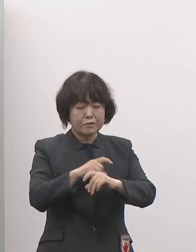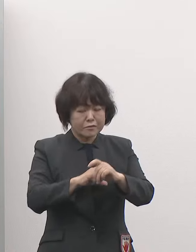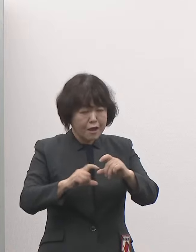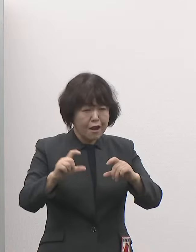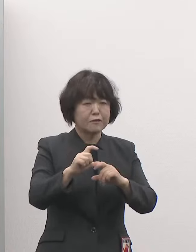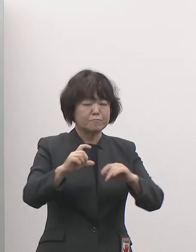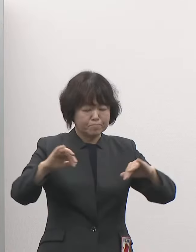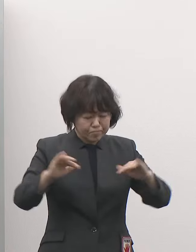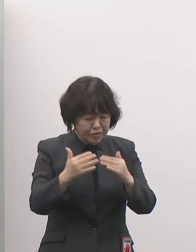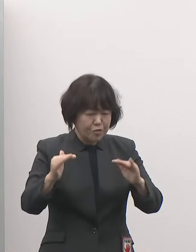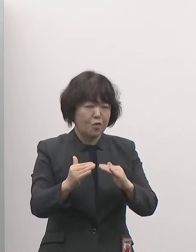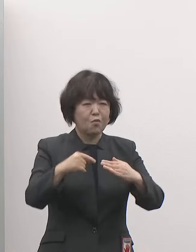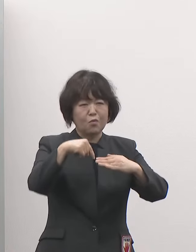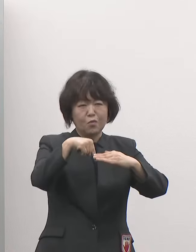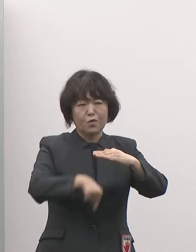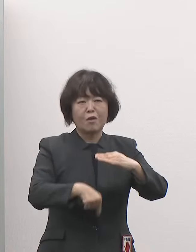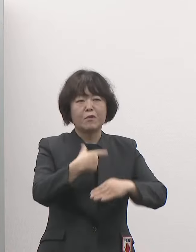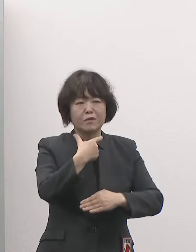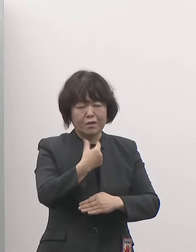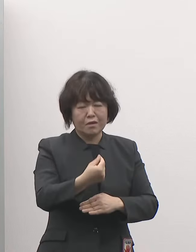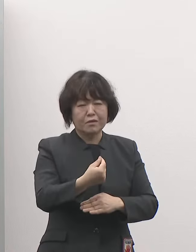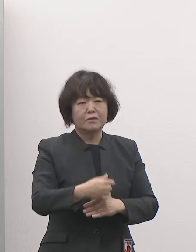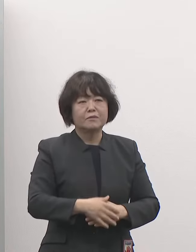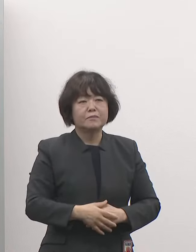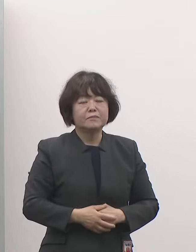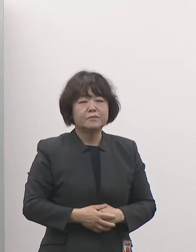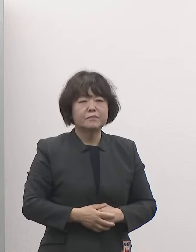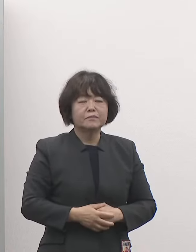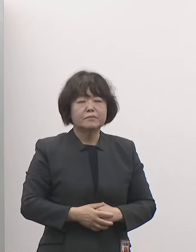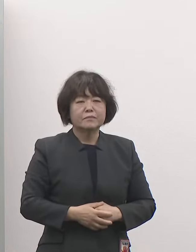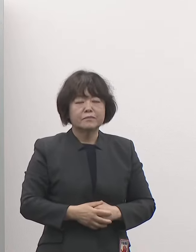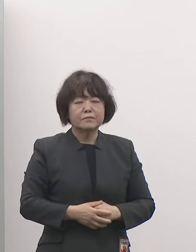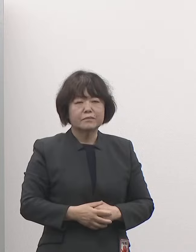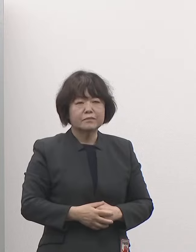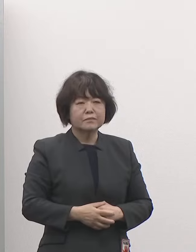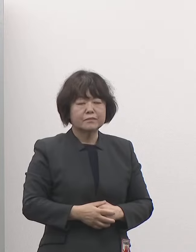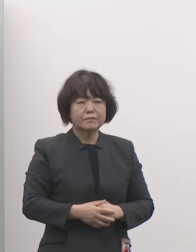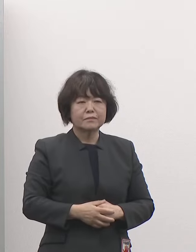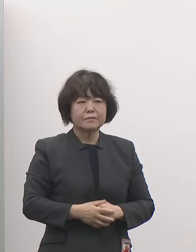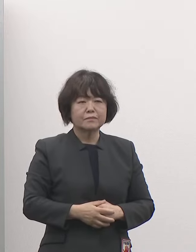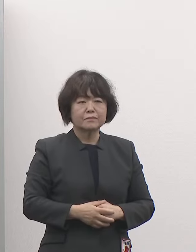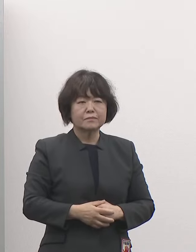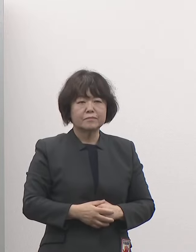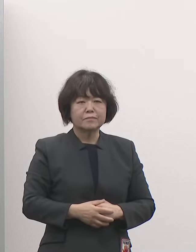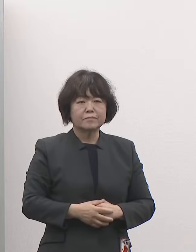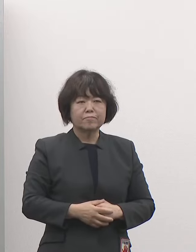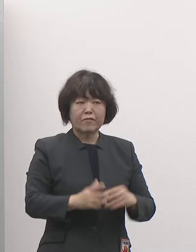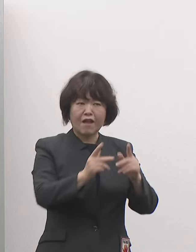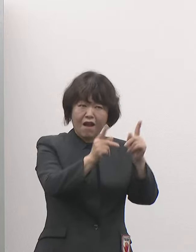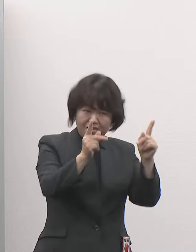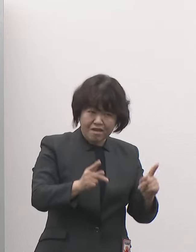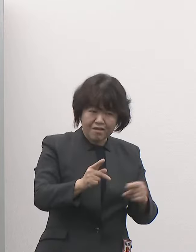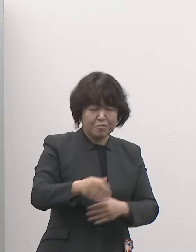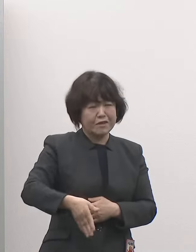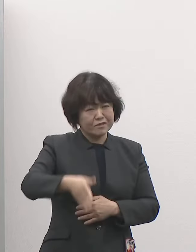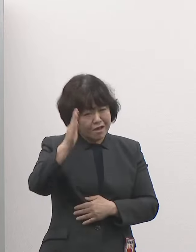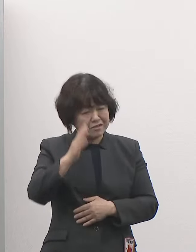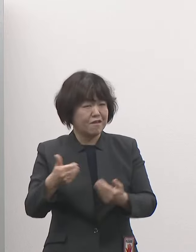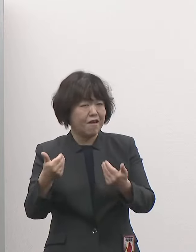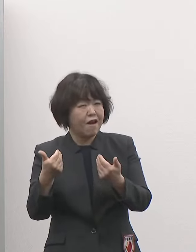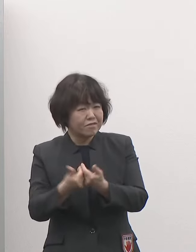深めていきたいと思います。いろいろその まあ、課題とかです、まあ、賛成論、反対論含